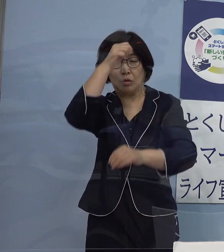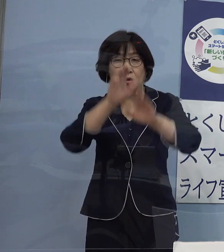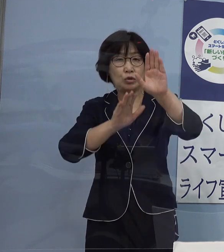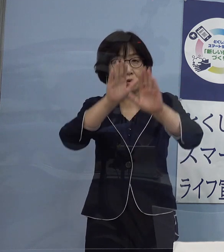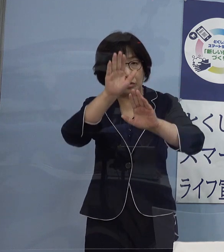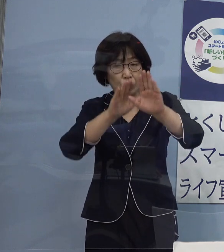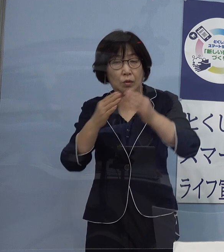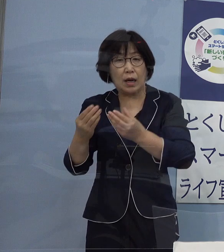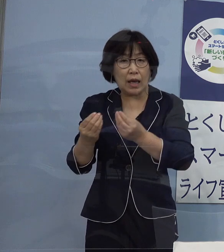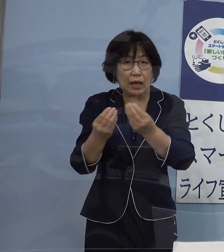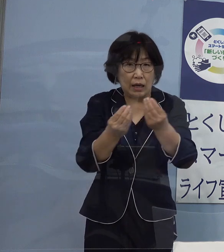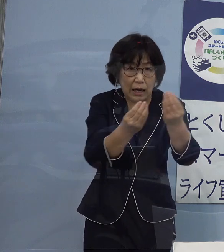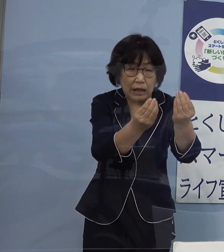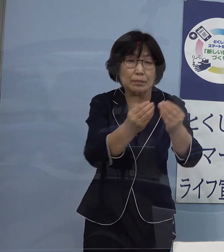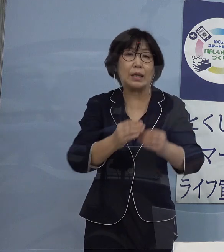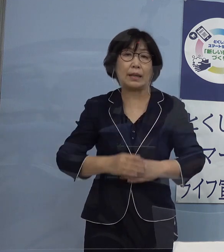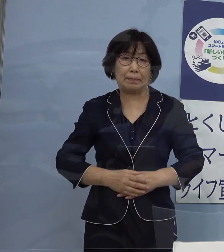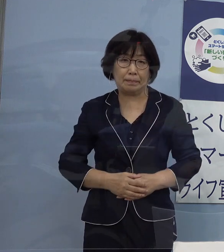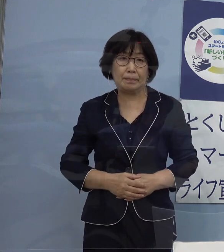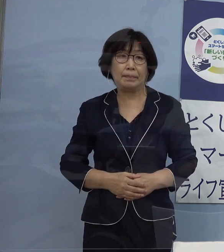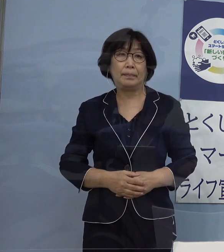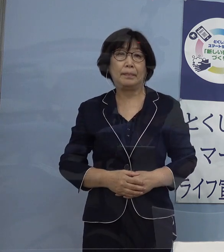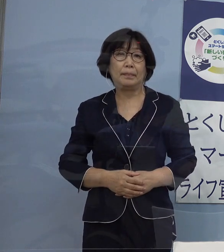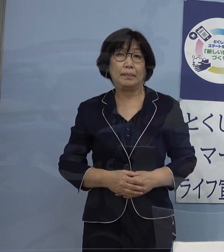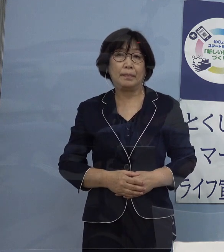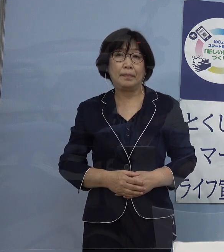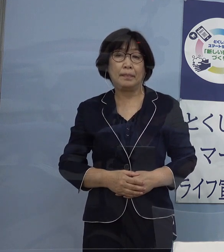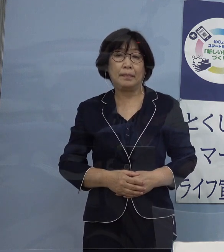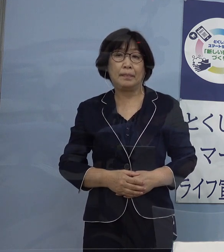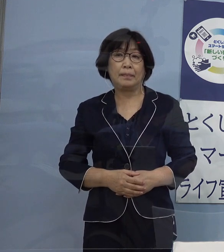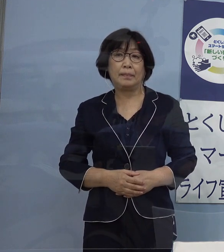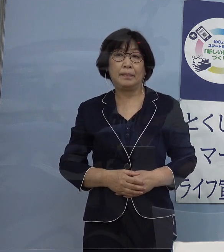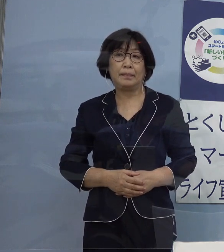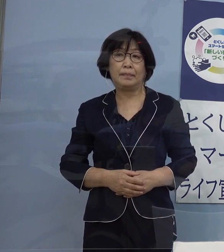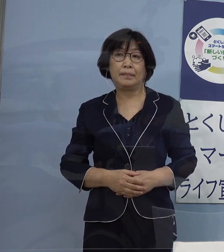化がありません。以上となります。